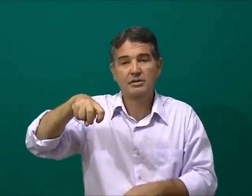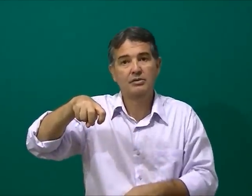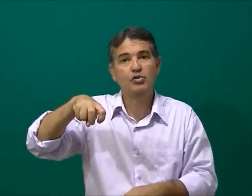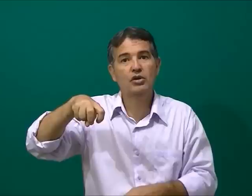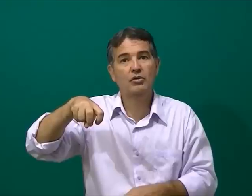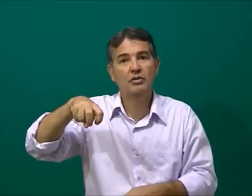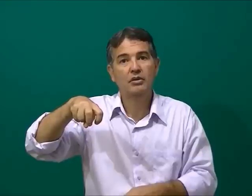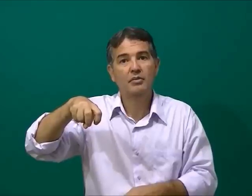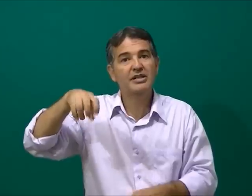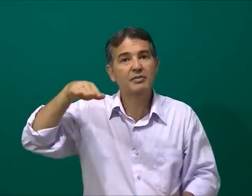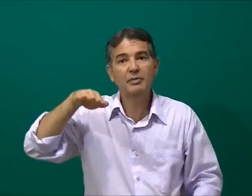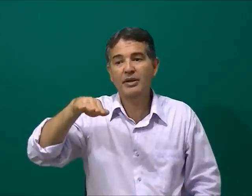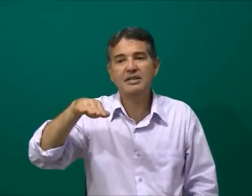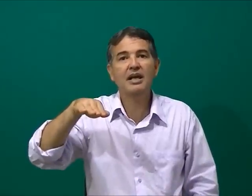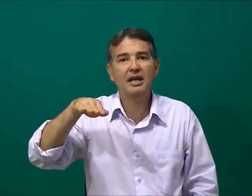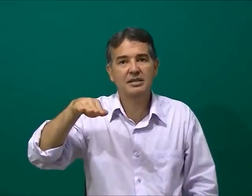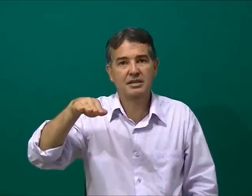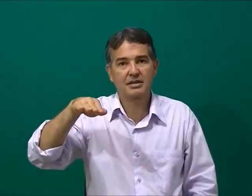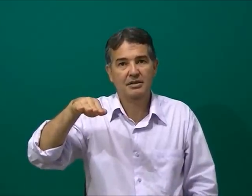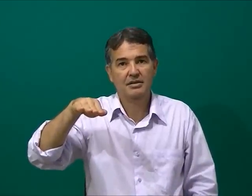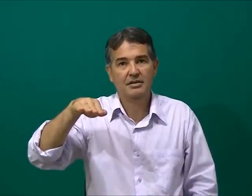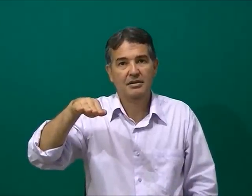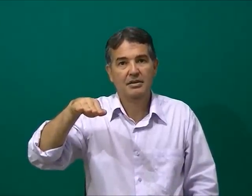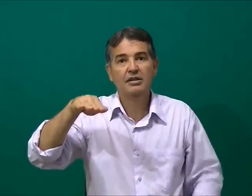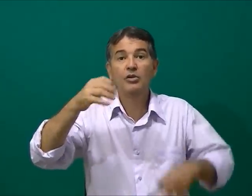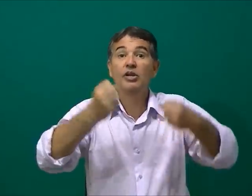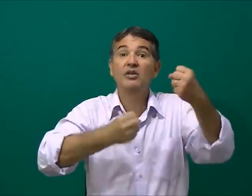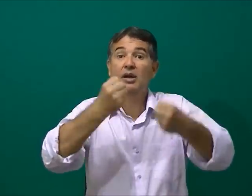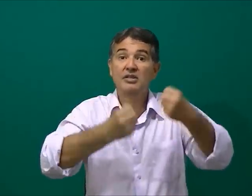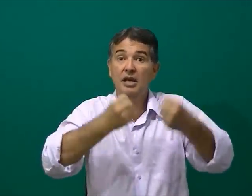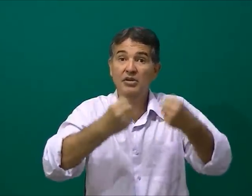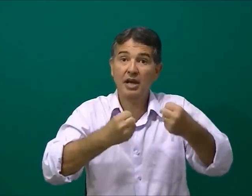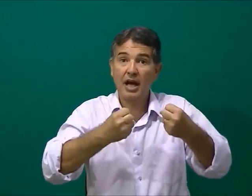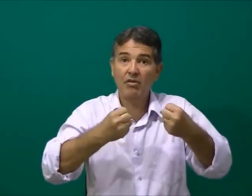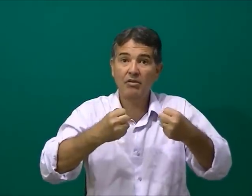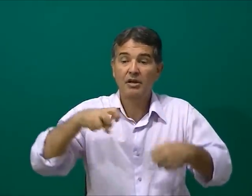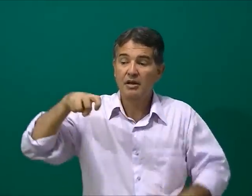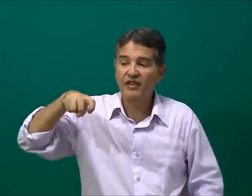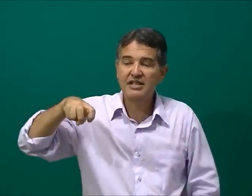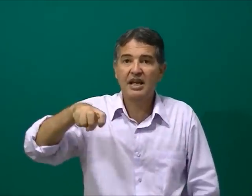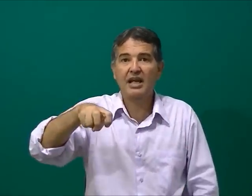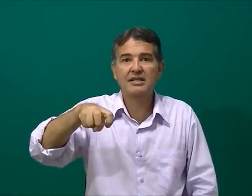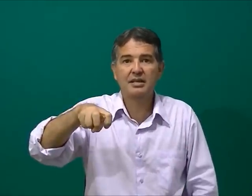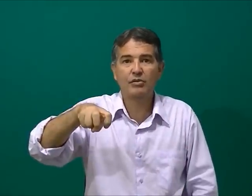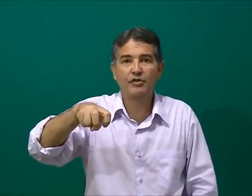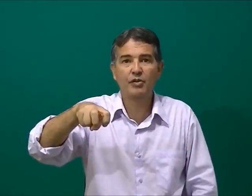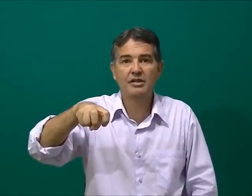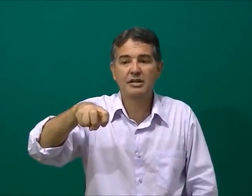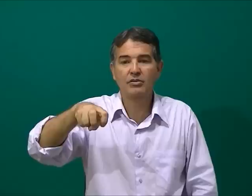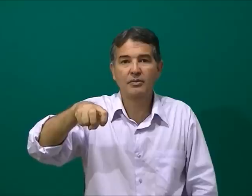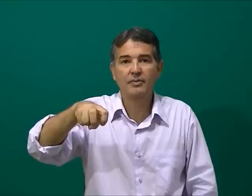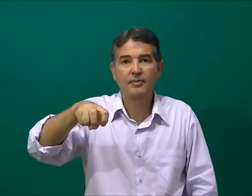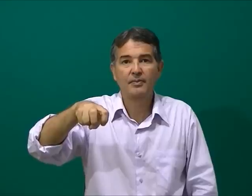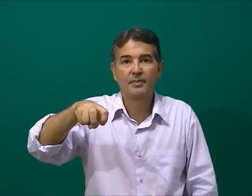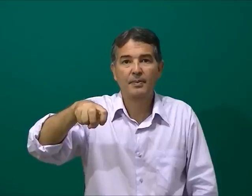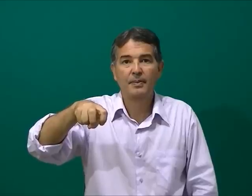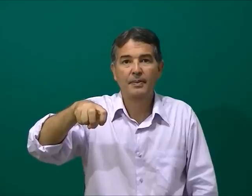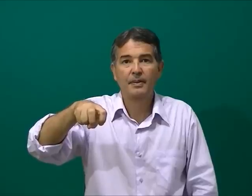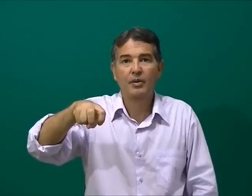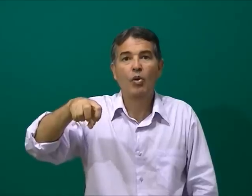no chão. Mas também pode ser esse. Então eu tenho que dar o sinal de carro e fazer esta configuração